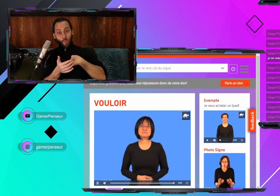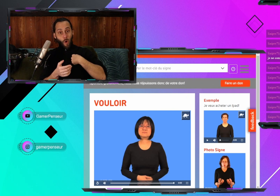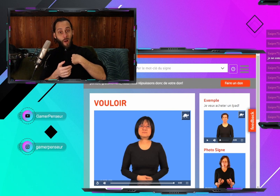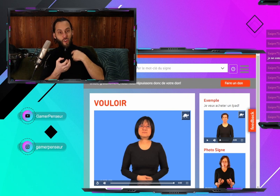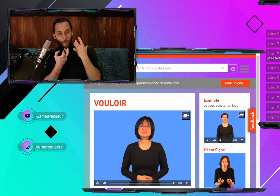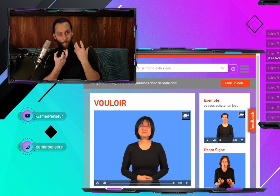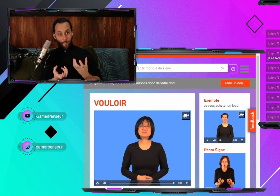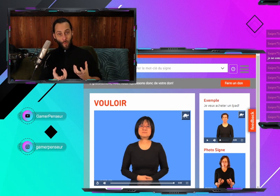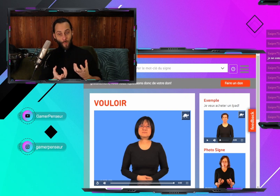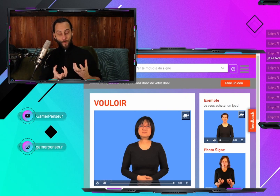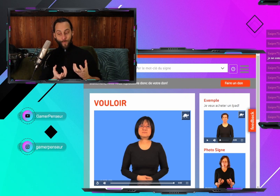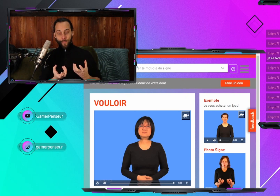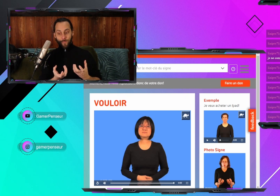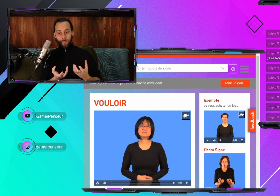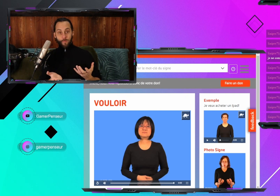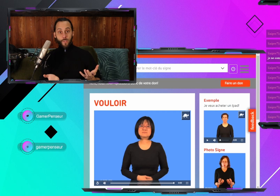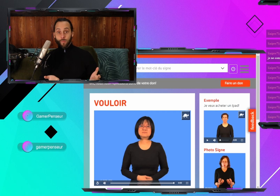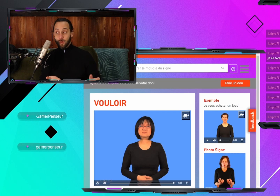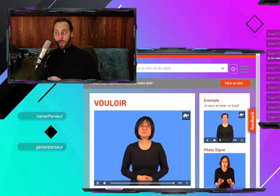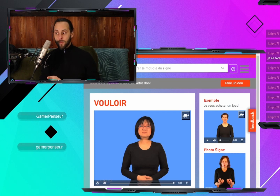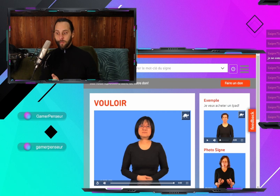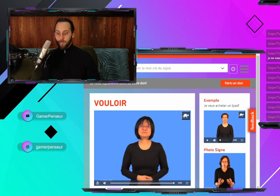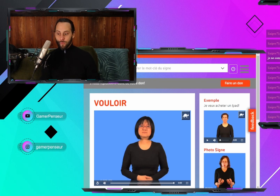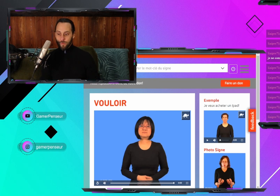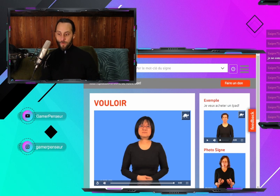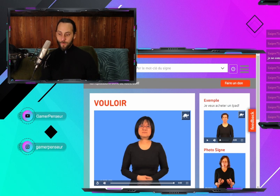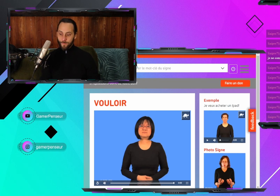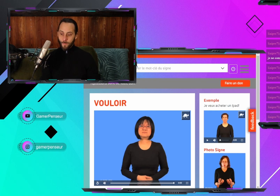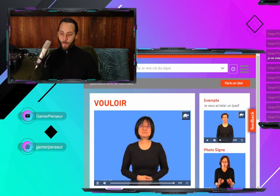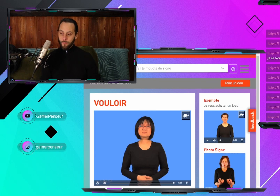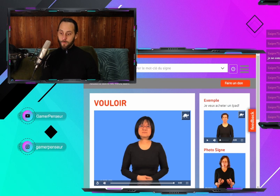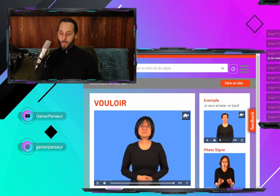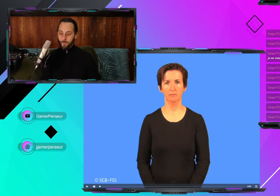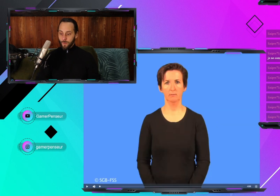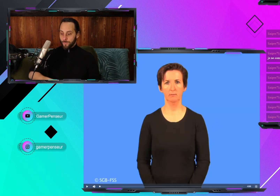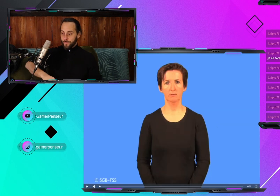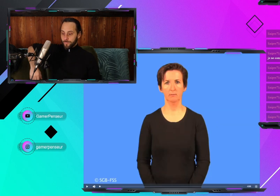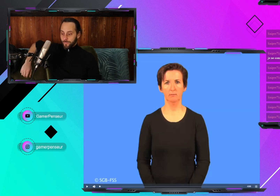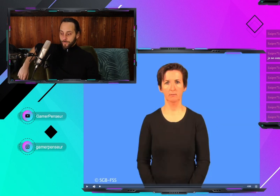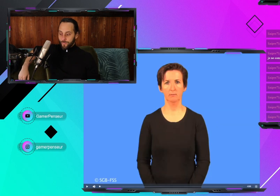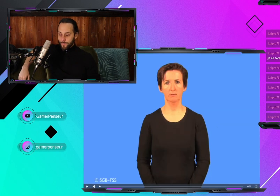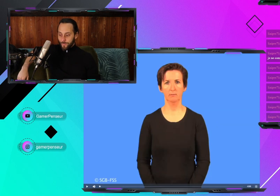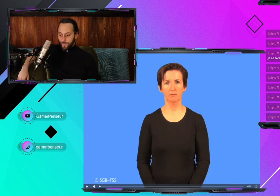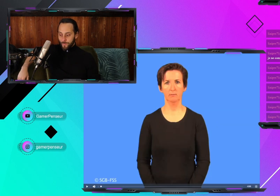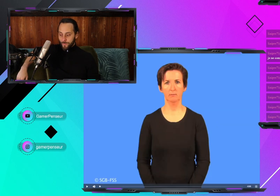acheté, moi, veux. Ça me semble être parfaitement juste. On va vérifier.